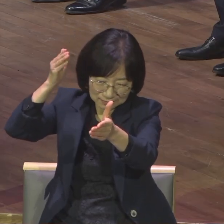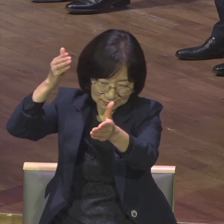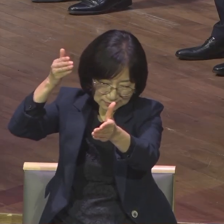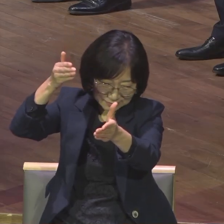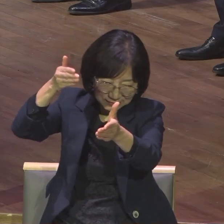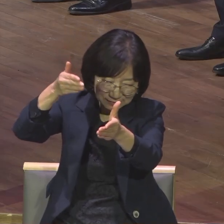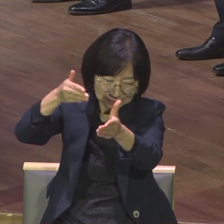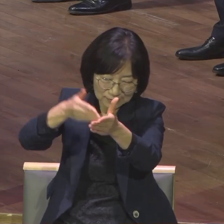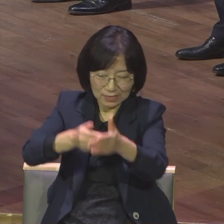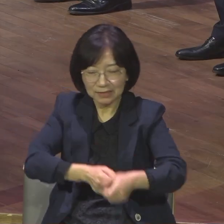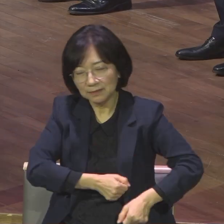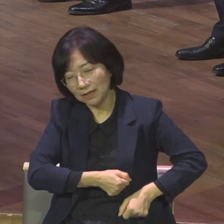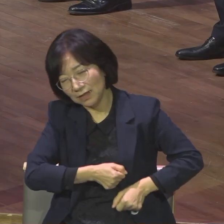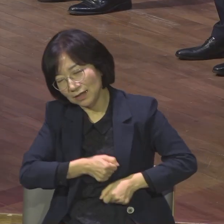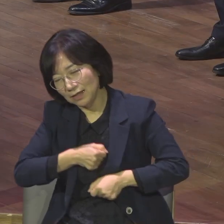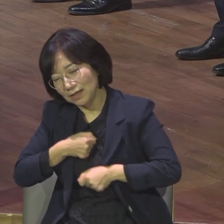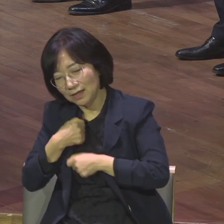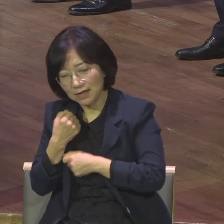그날까지